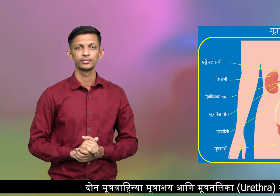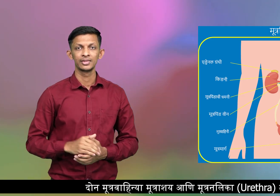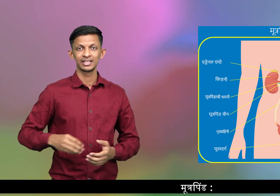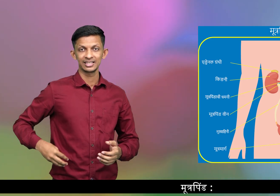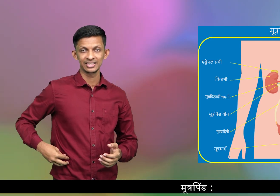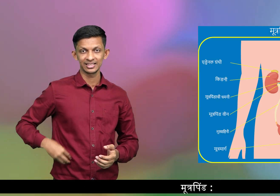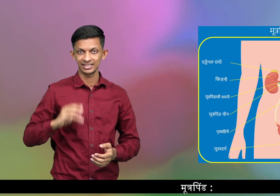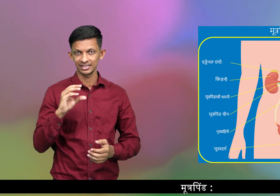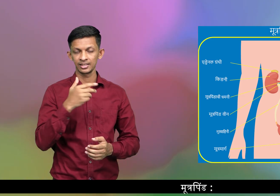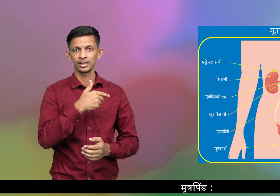मूत्रपिंड.